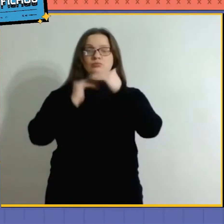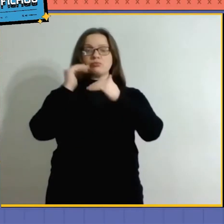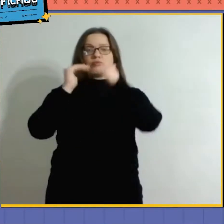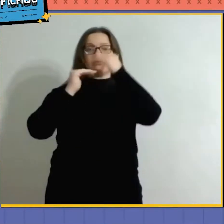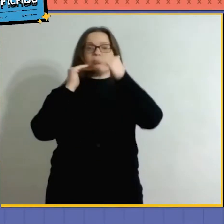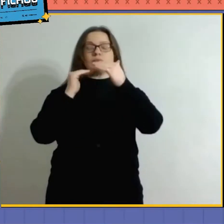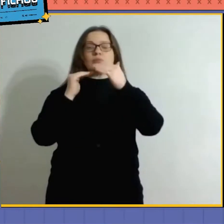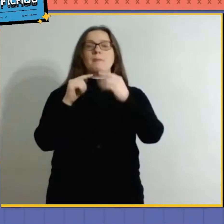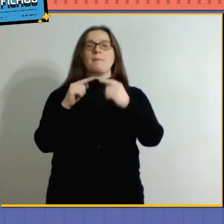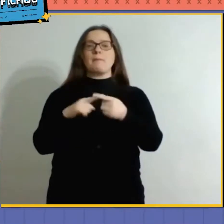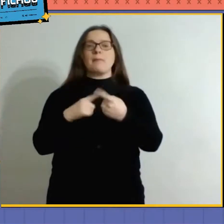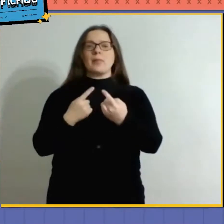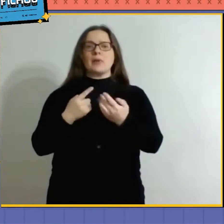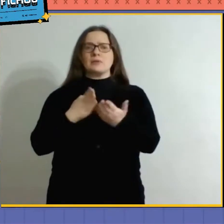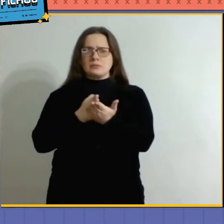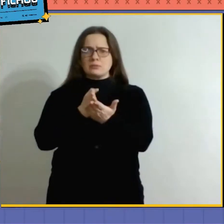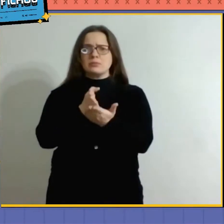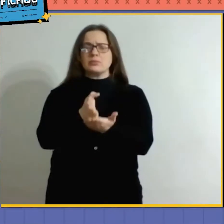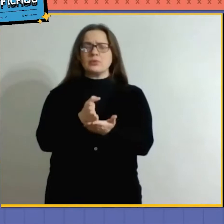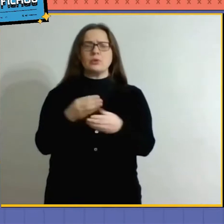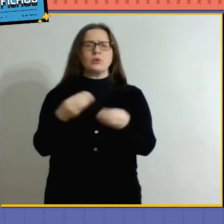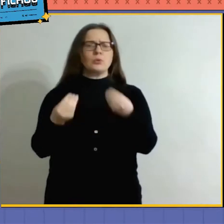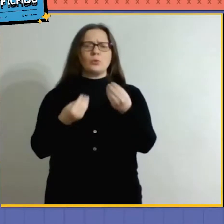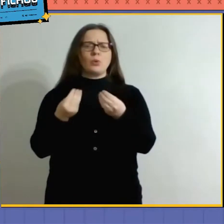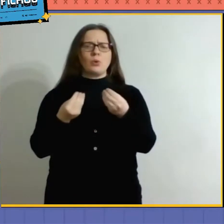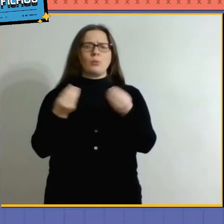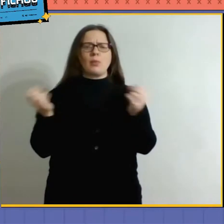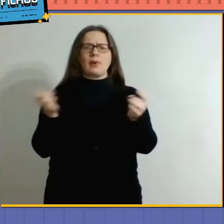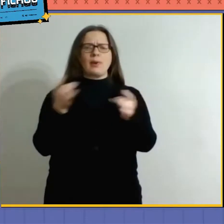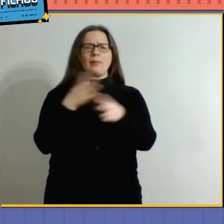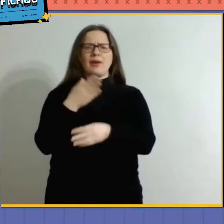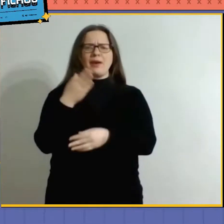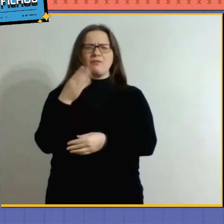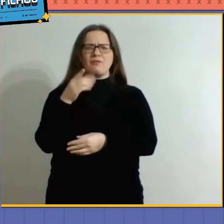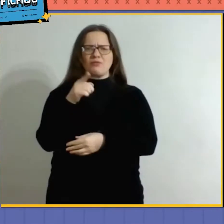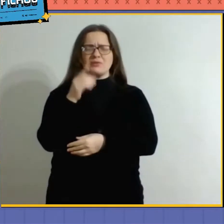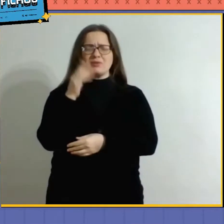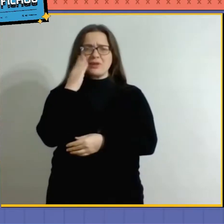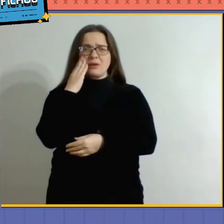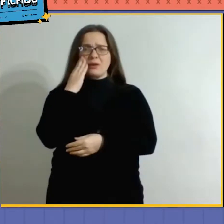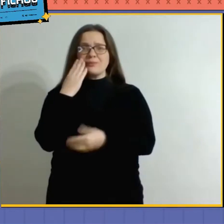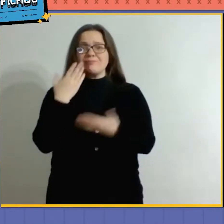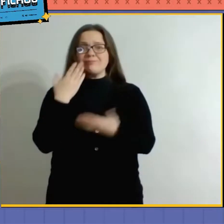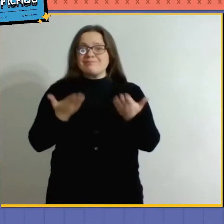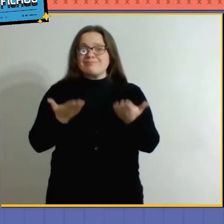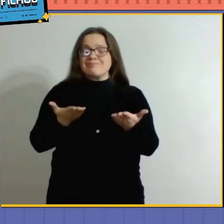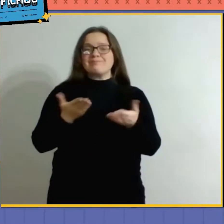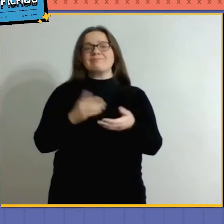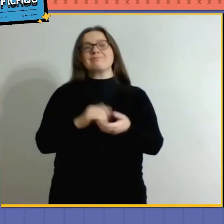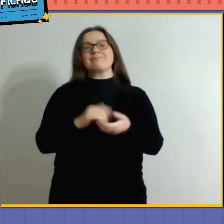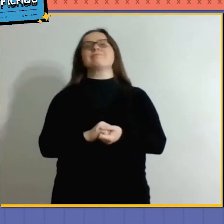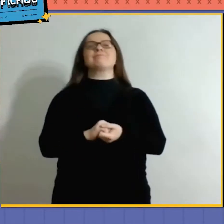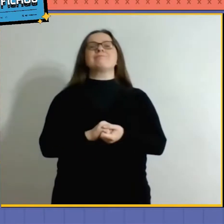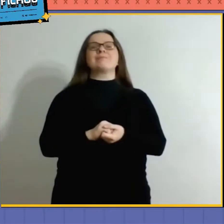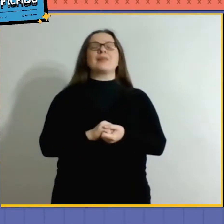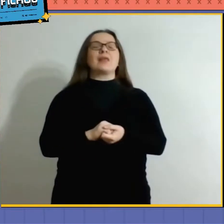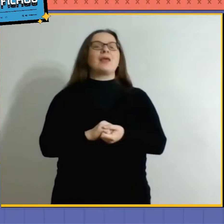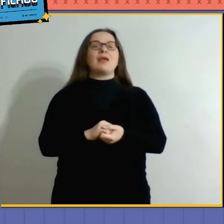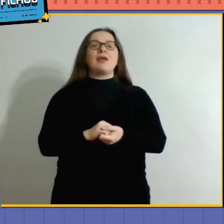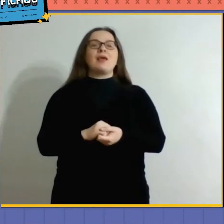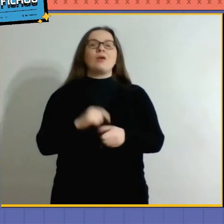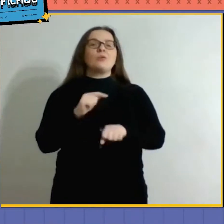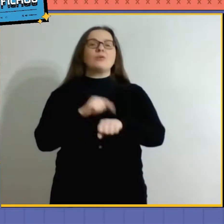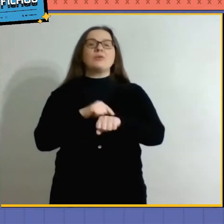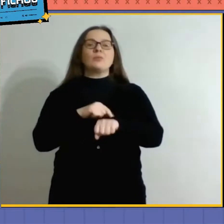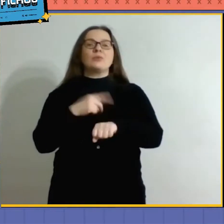perguntar mais uma quando é que vai acabar a minha carreira é o tempo da sua vida meu amado irmão minha amada irmã tá é o tempo da sua vida você vai estar sempre